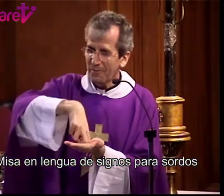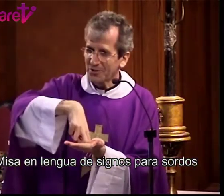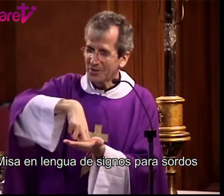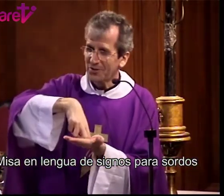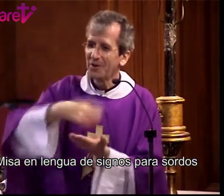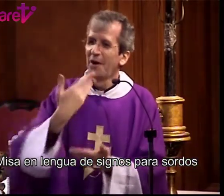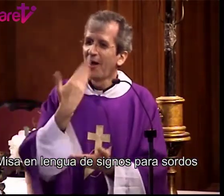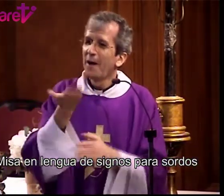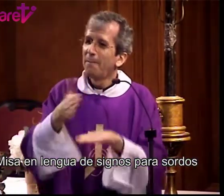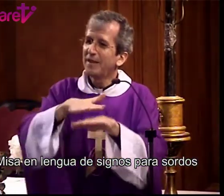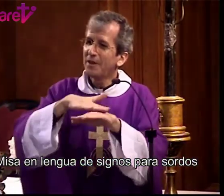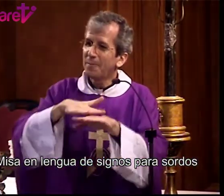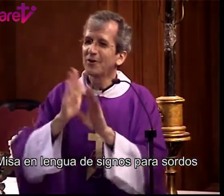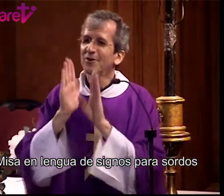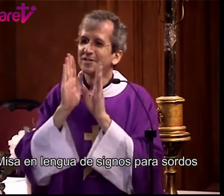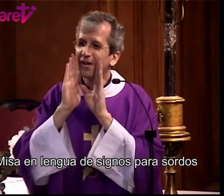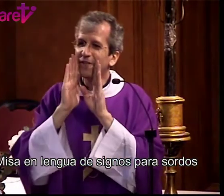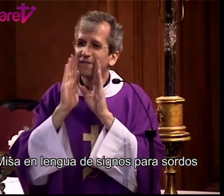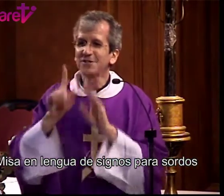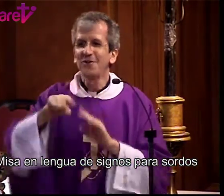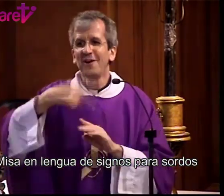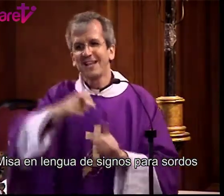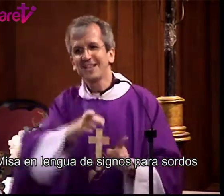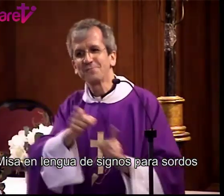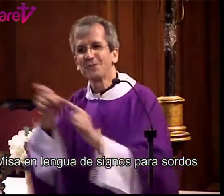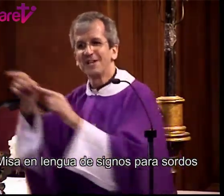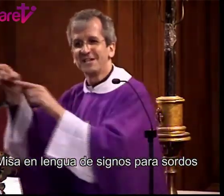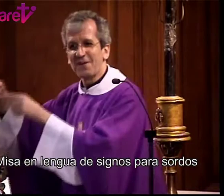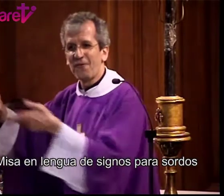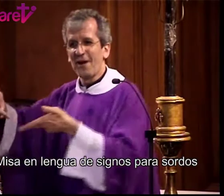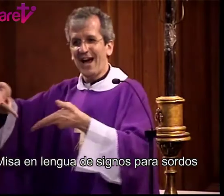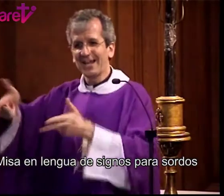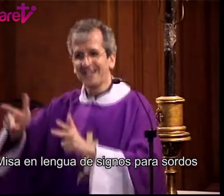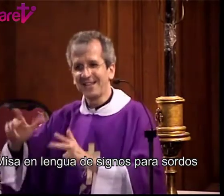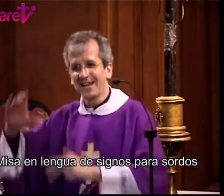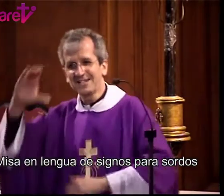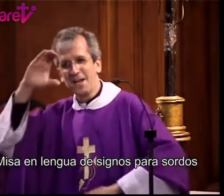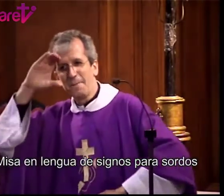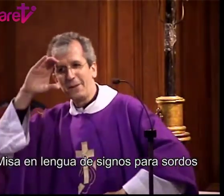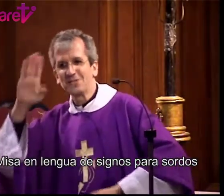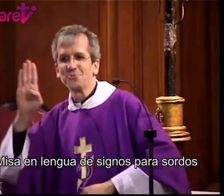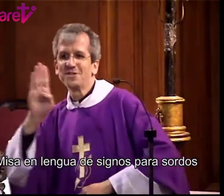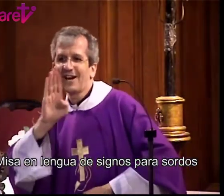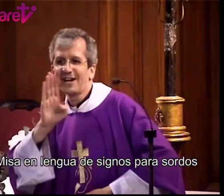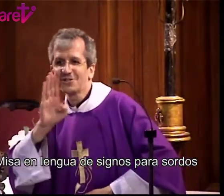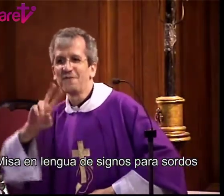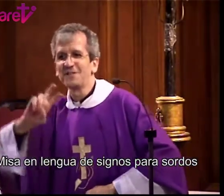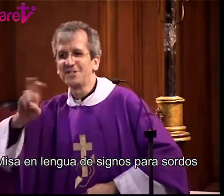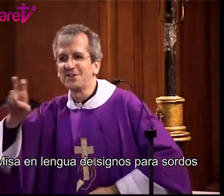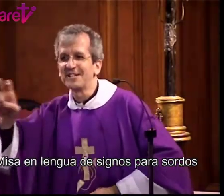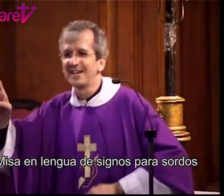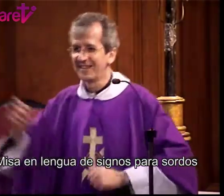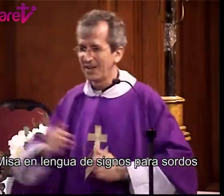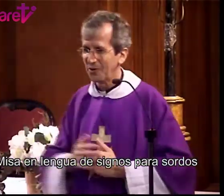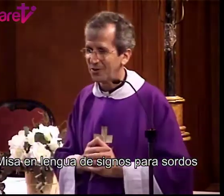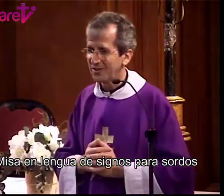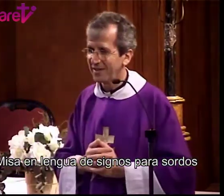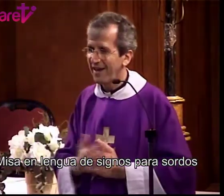postró, pidió perdón, se confesó y después se fue a sentarse para escuchar las confesiones de otros.